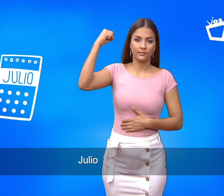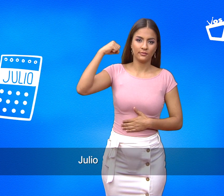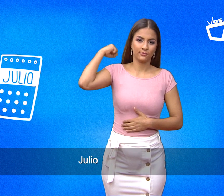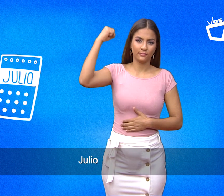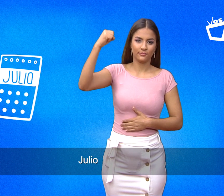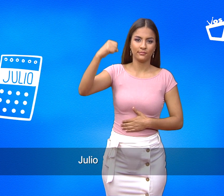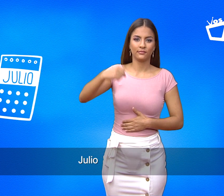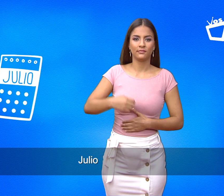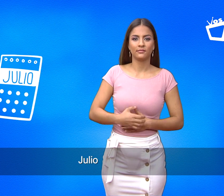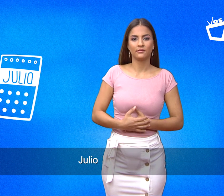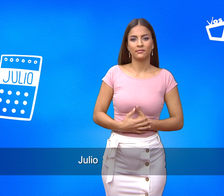julio